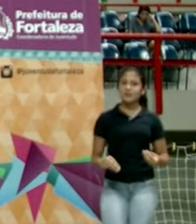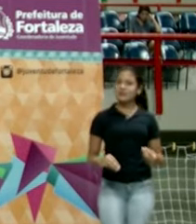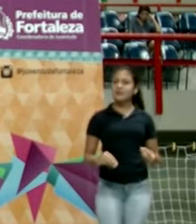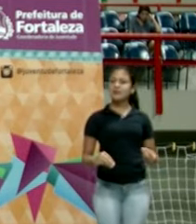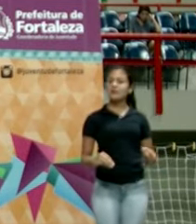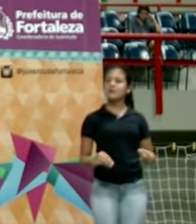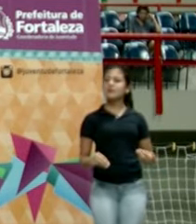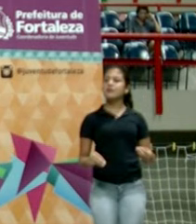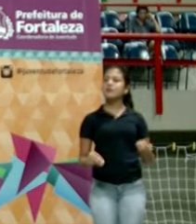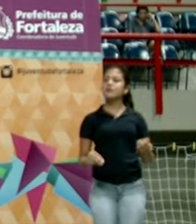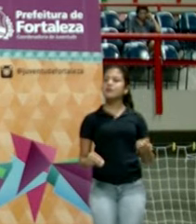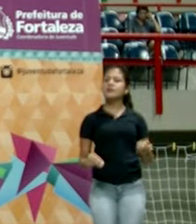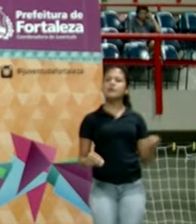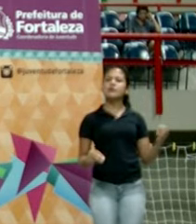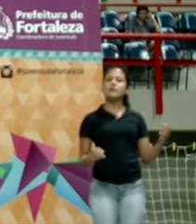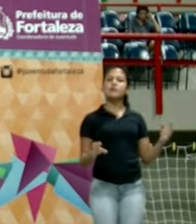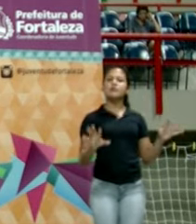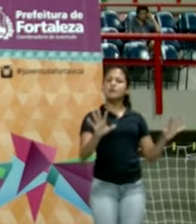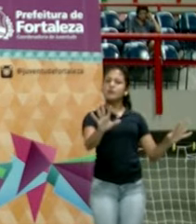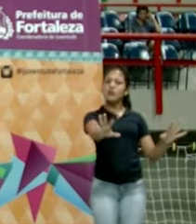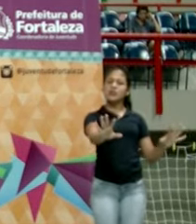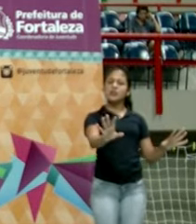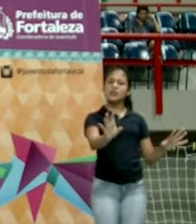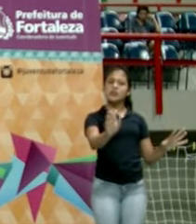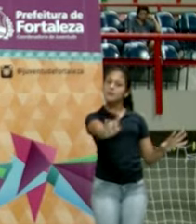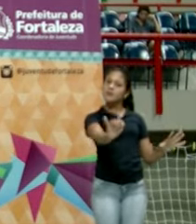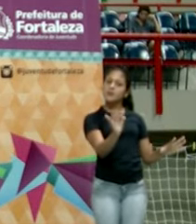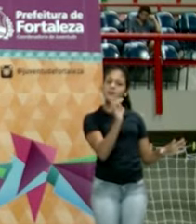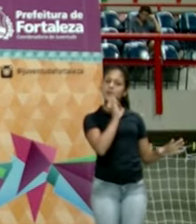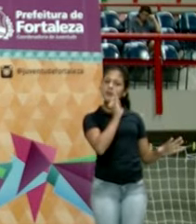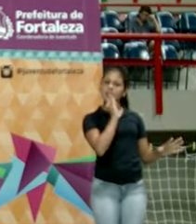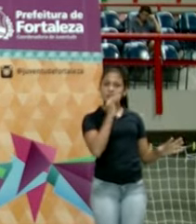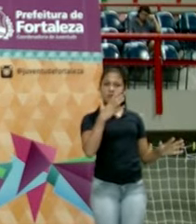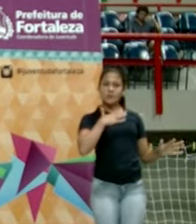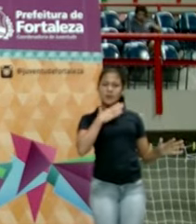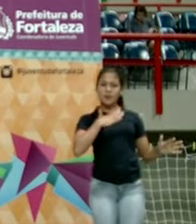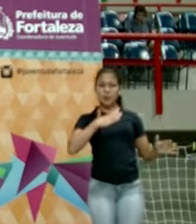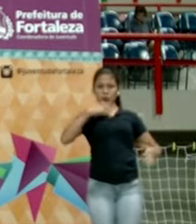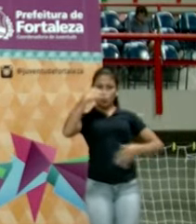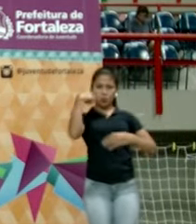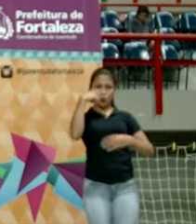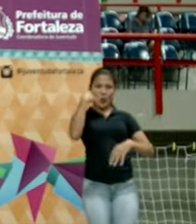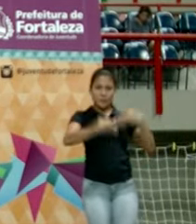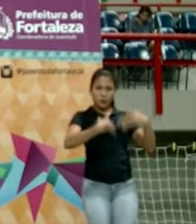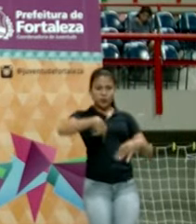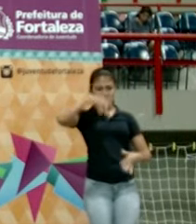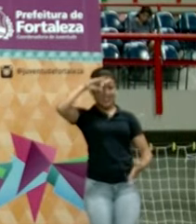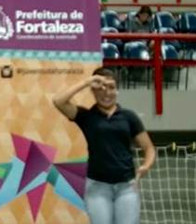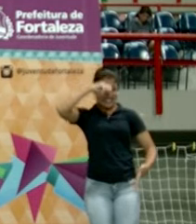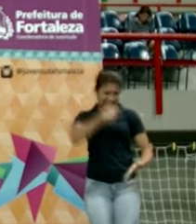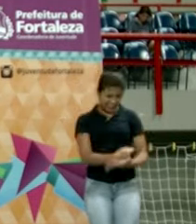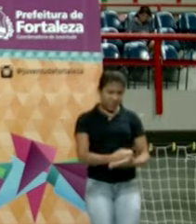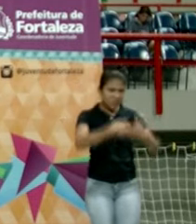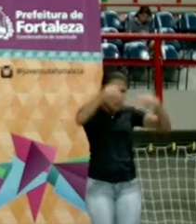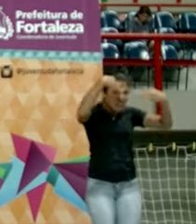Quem garante que aquela decisão vai ser realmente